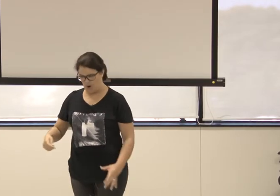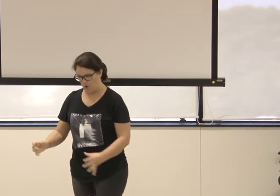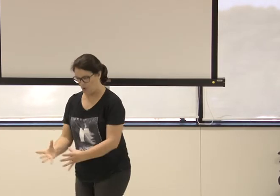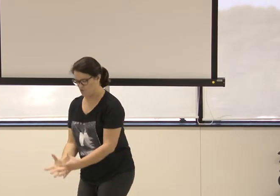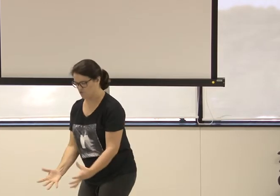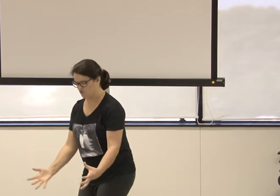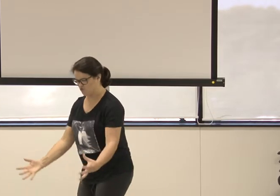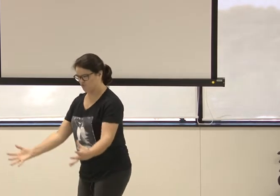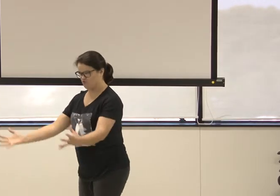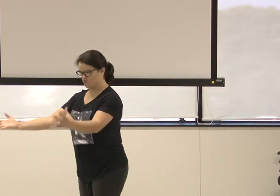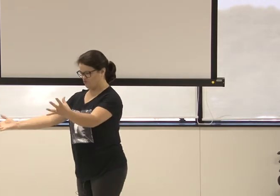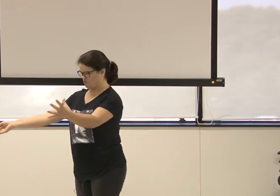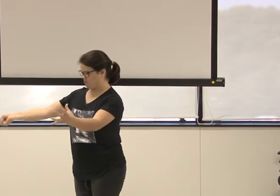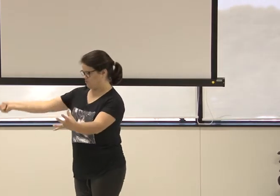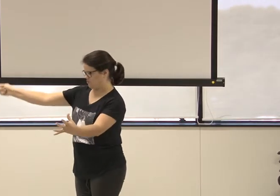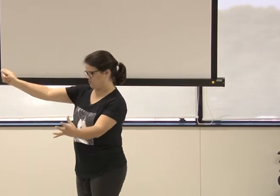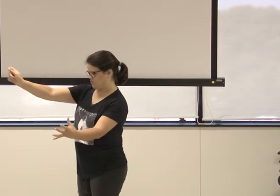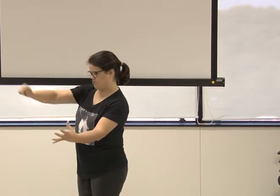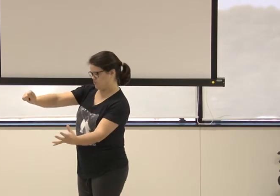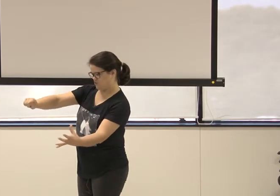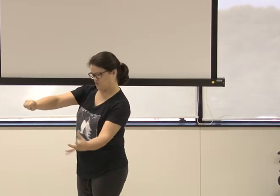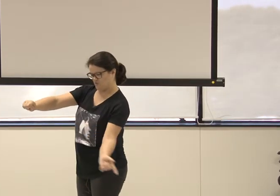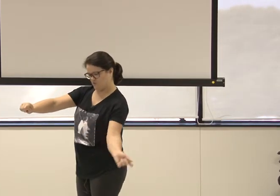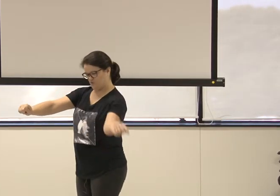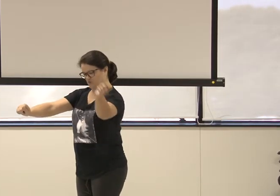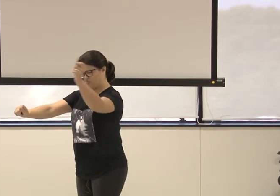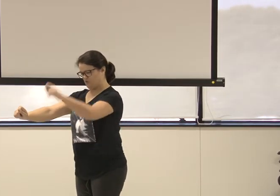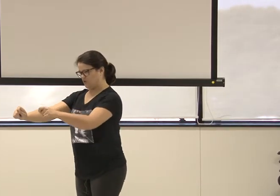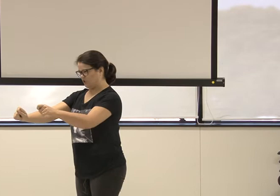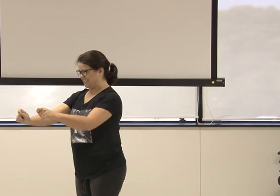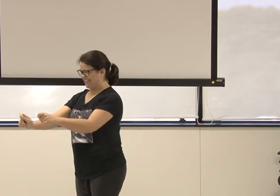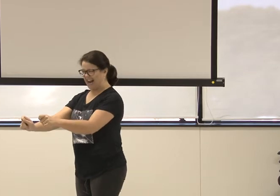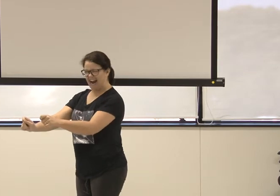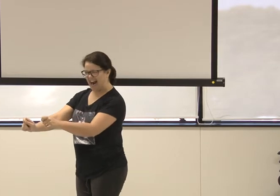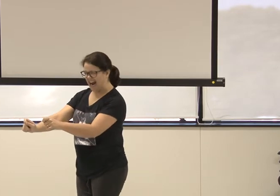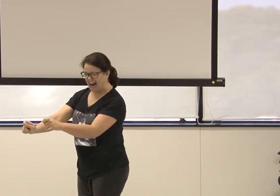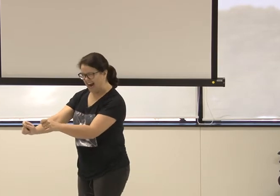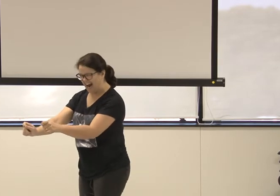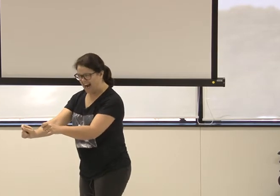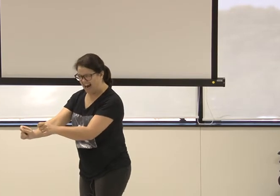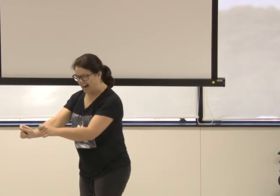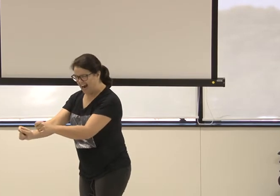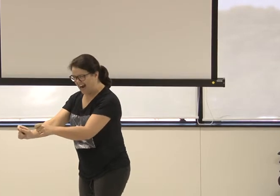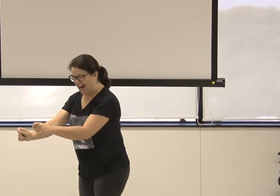E o chapéu. Isso aqui eu pensei que era tipo um laçado.